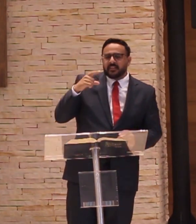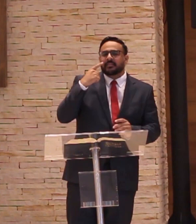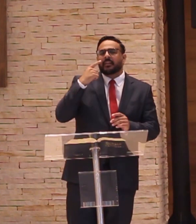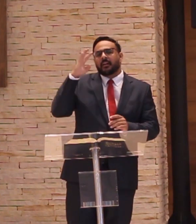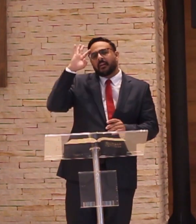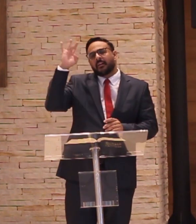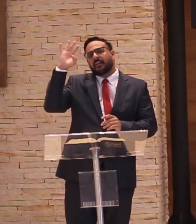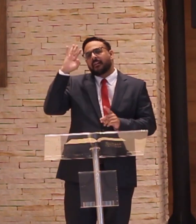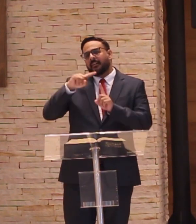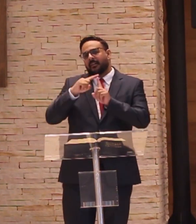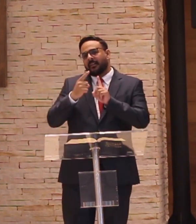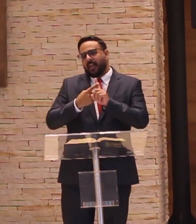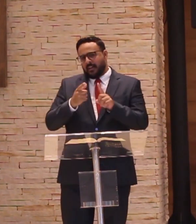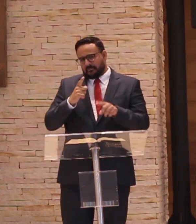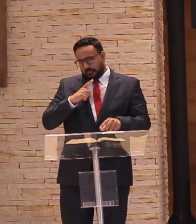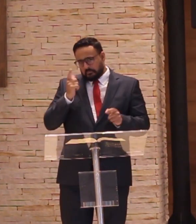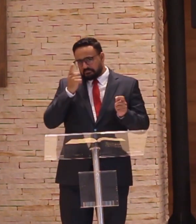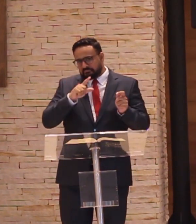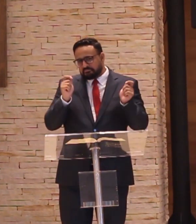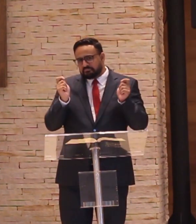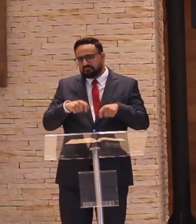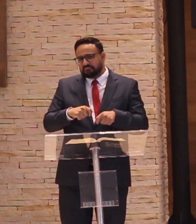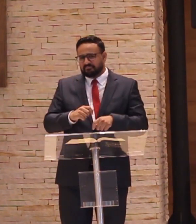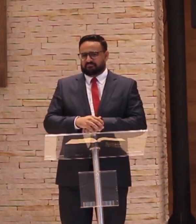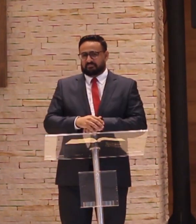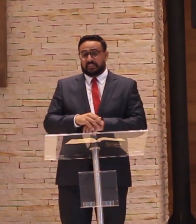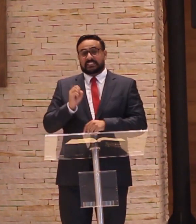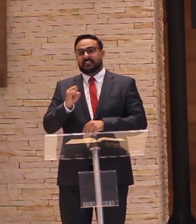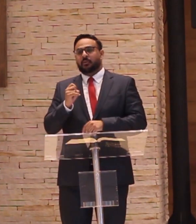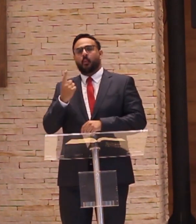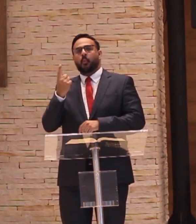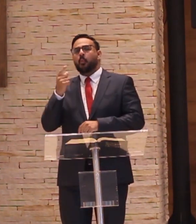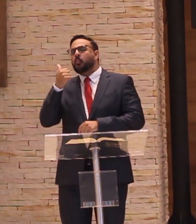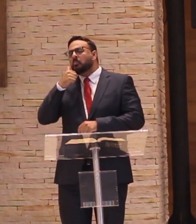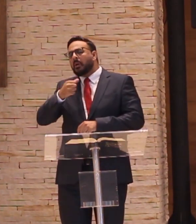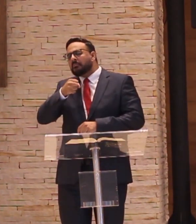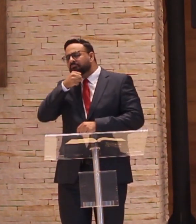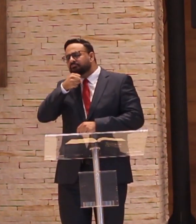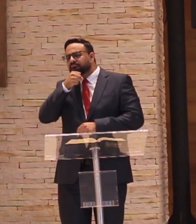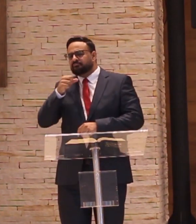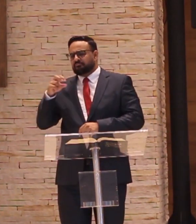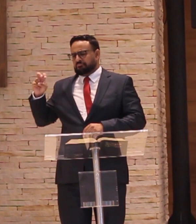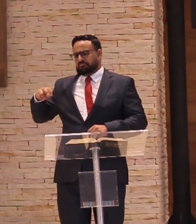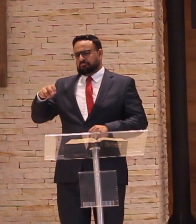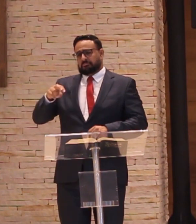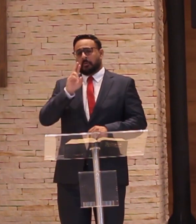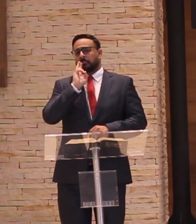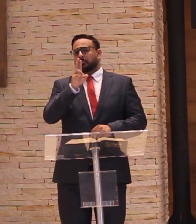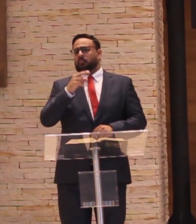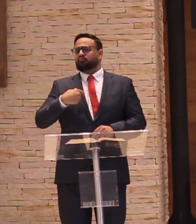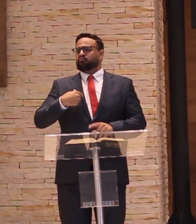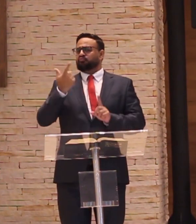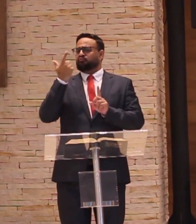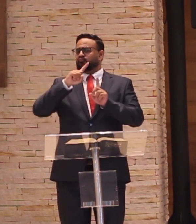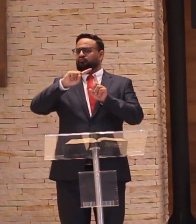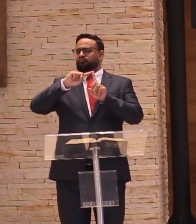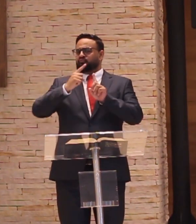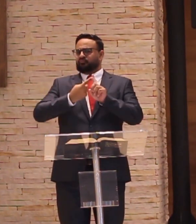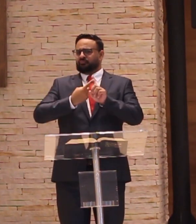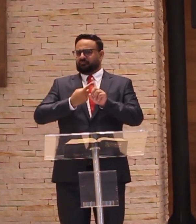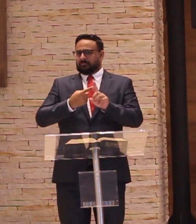100 anos e uma mulher de 90 anos, eles terem filhos ou a mulher ficar grávida. Pensa numa